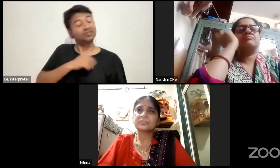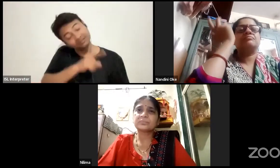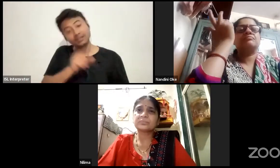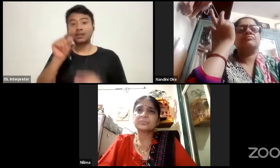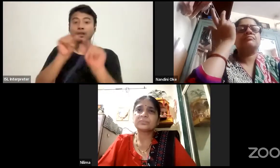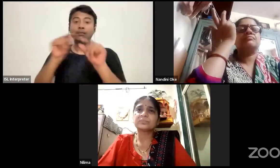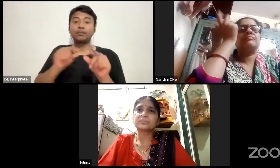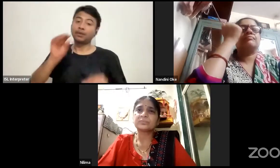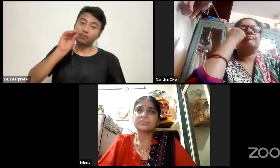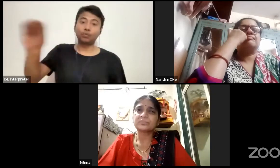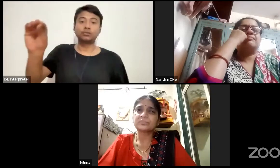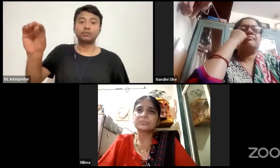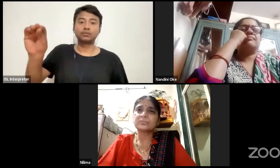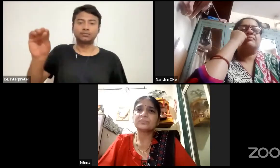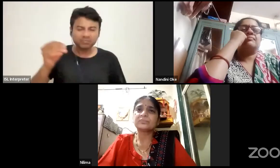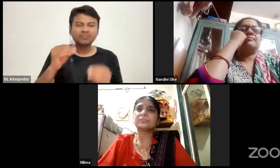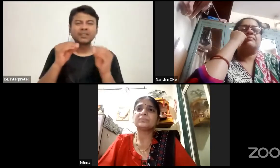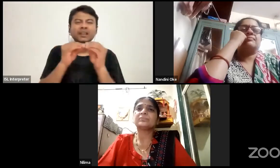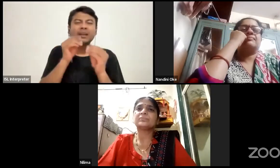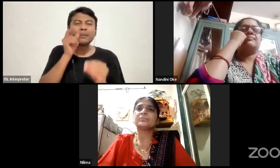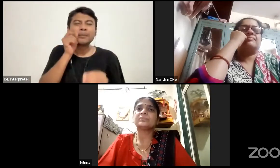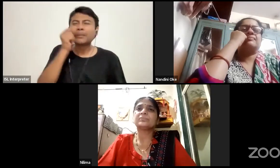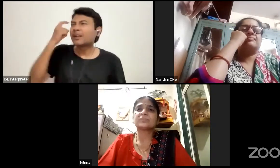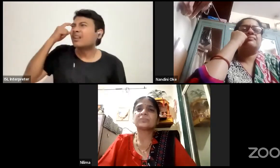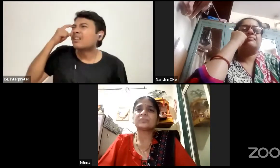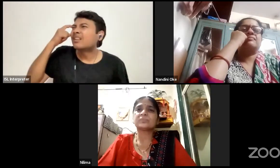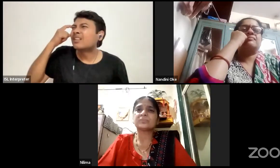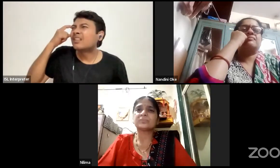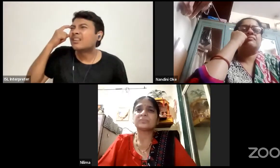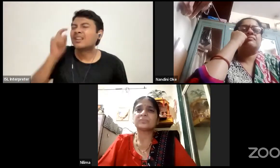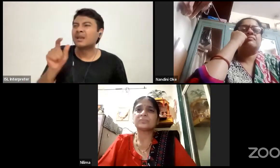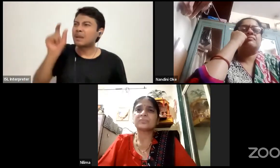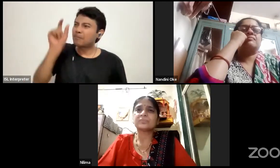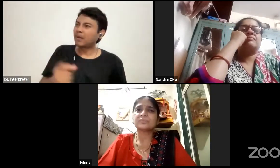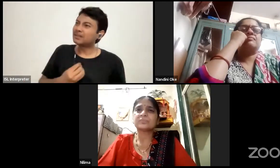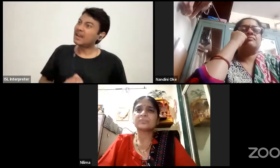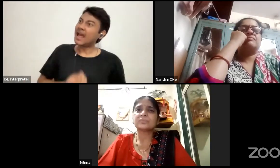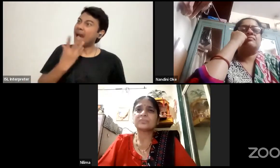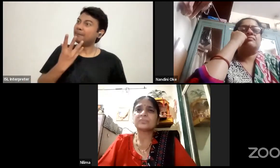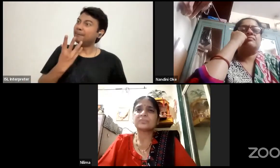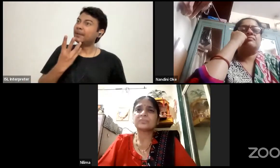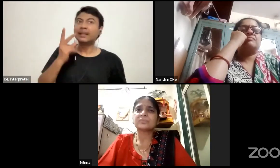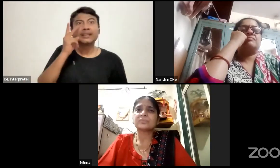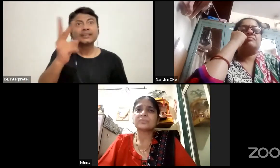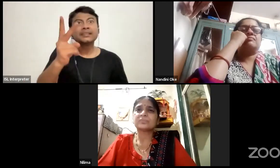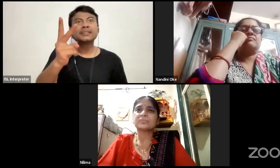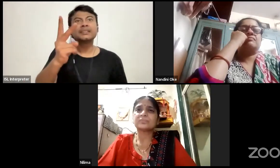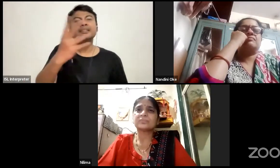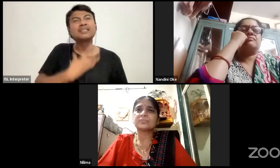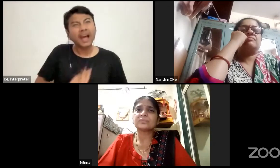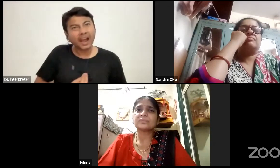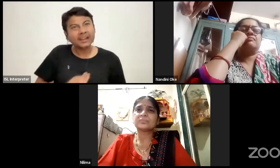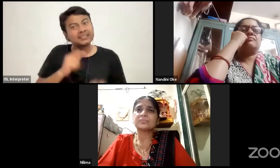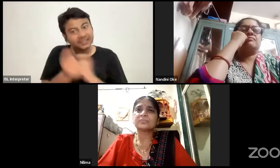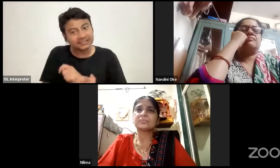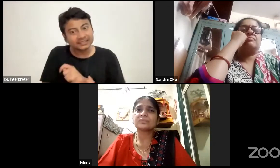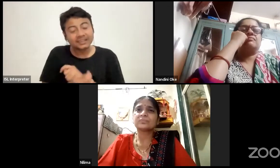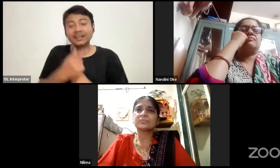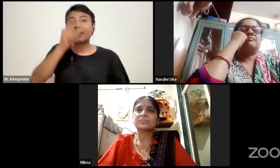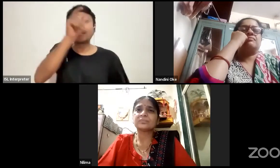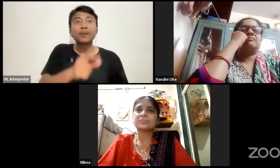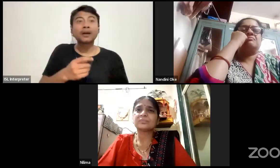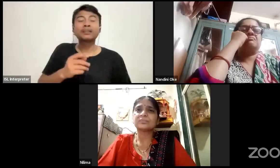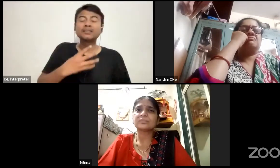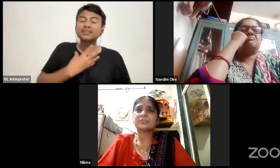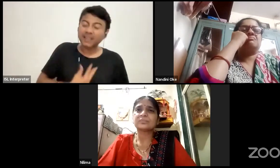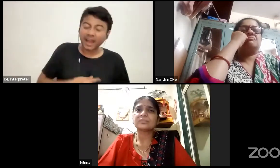जो आज समय है ये नहीं रहेगा। तो इसलिए जब उस बात को कोई दुख में पढ़ता था तो सुखी हो जाता था, कि अच्छा दुख का समय नहीं रहेगा